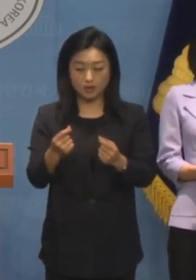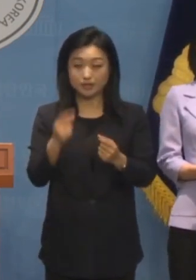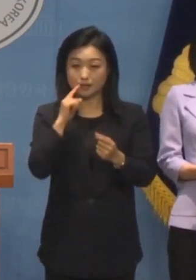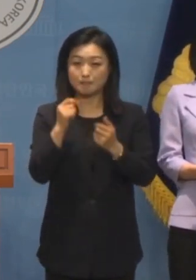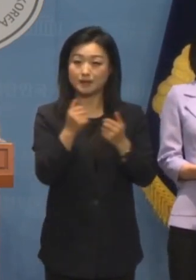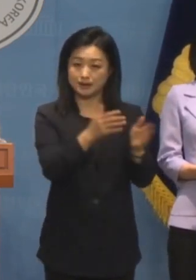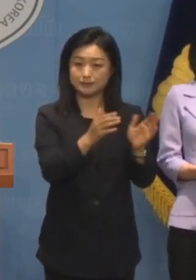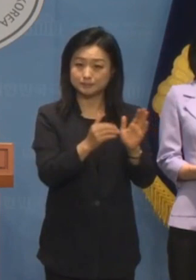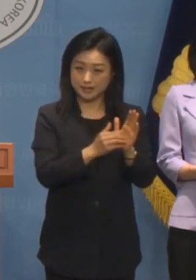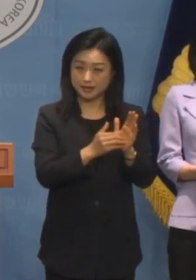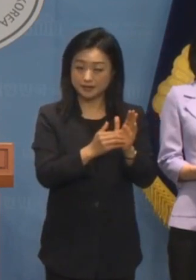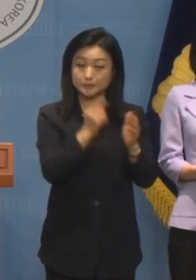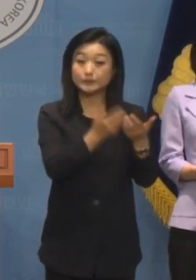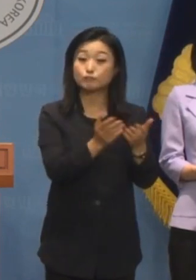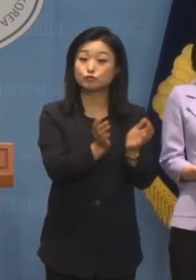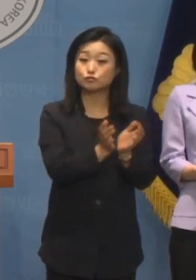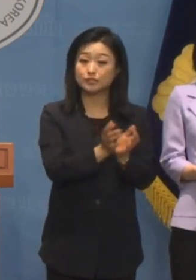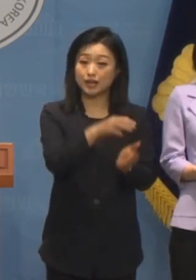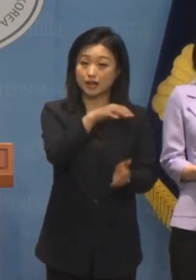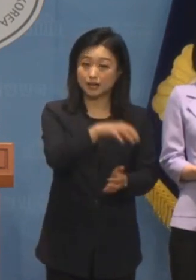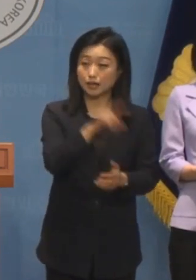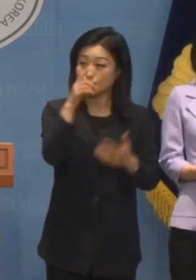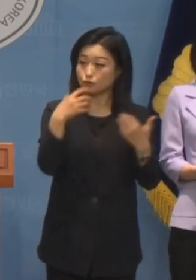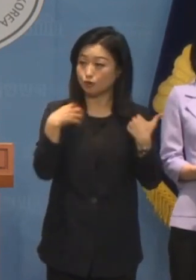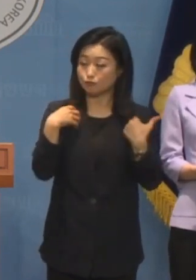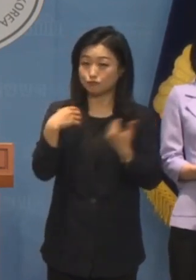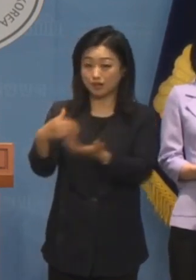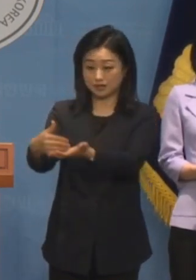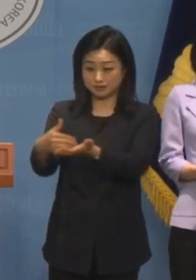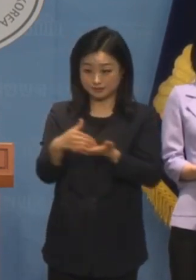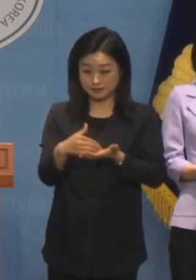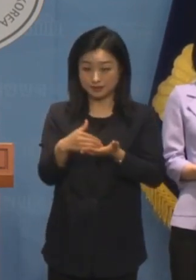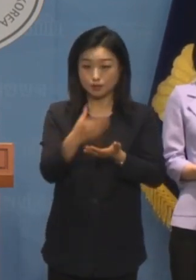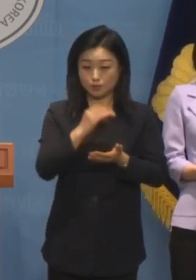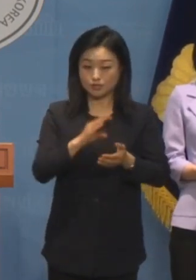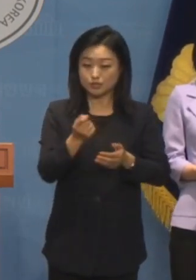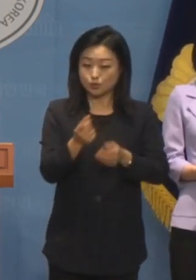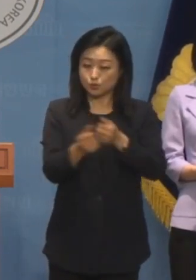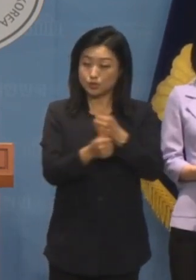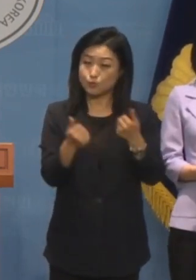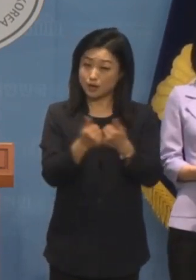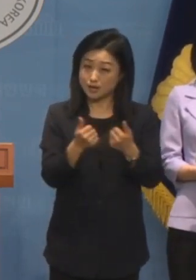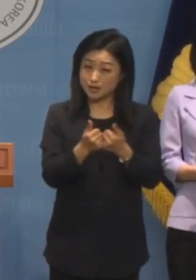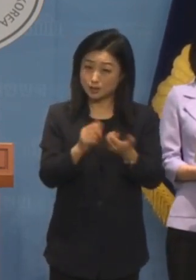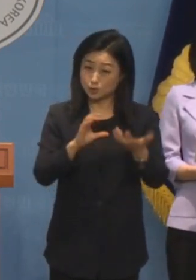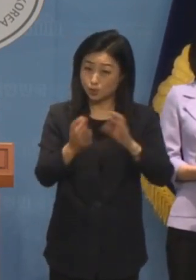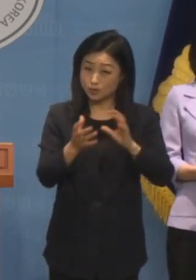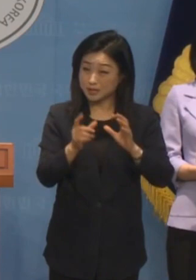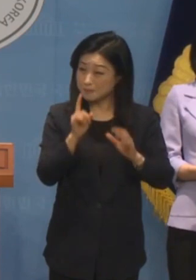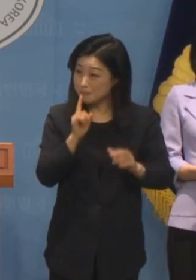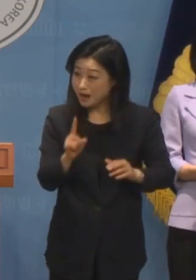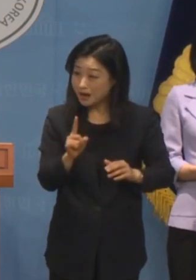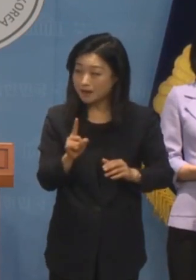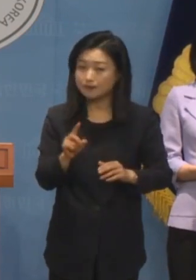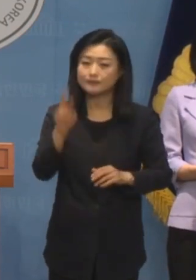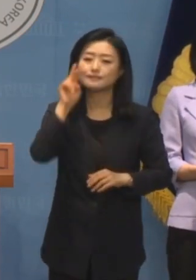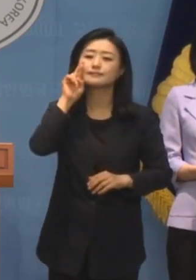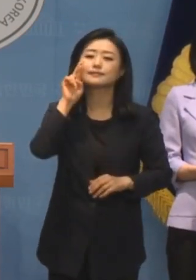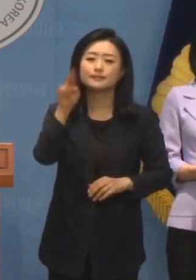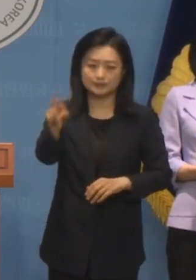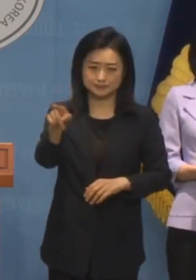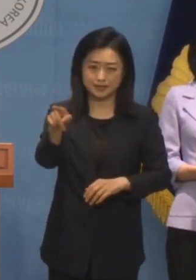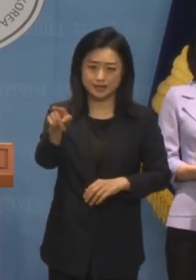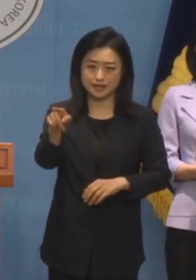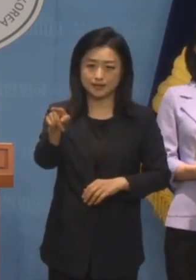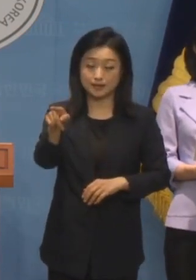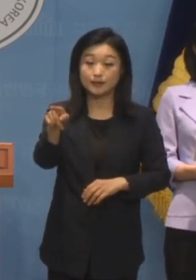주장했습니다. 민주당이 정부가 안을 갖고 오면 복지위 내 소위를 만들어 논의한다는 말부터가 사실이